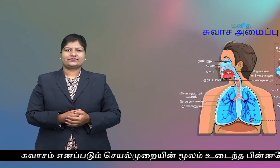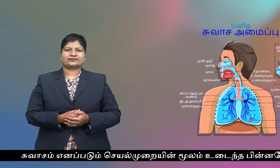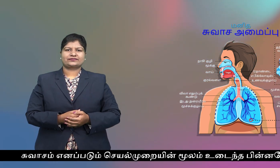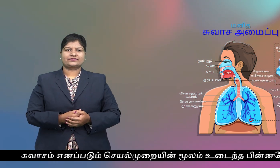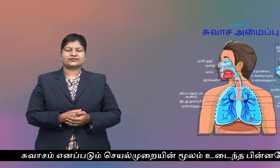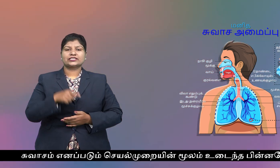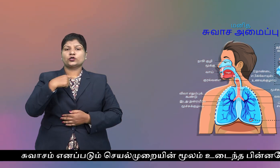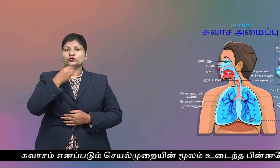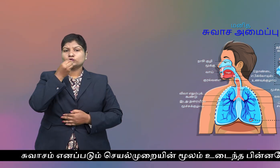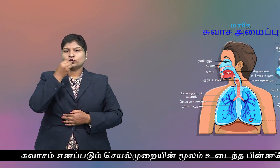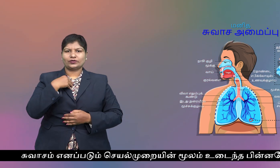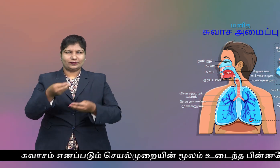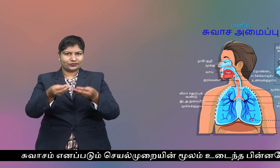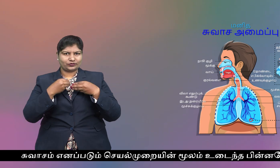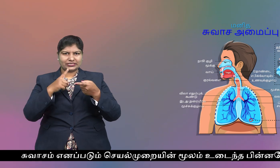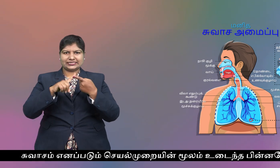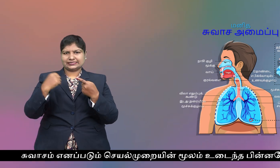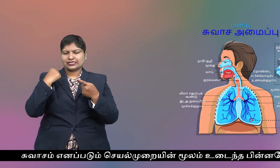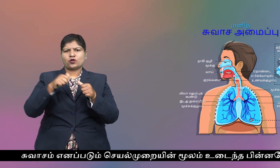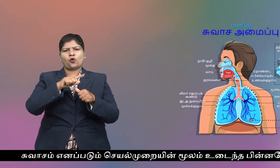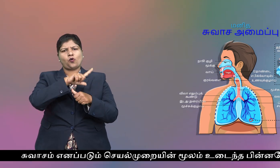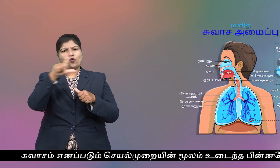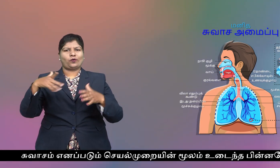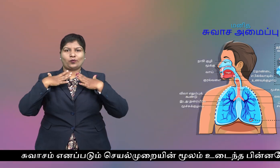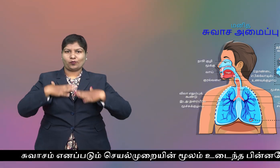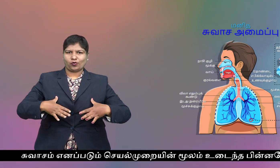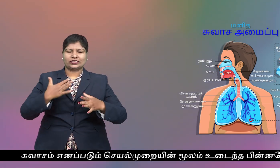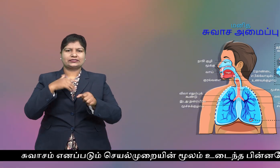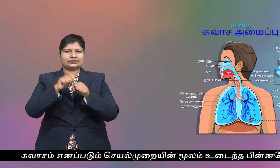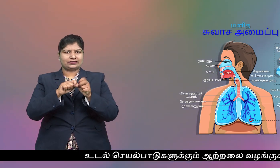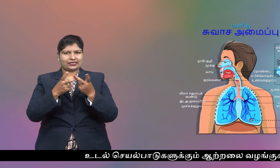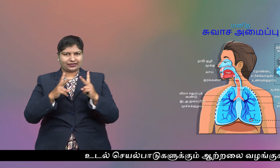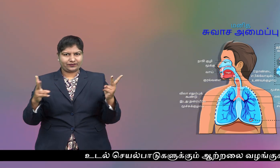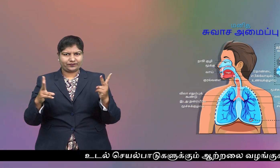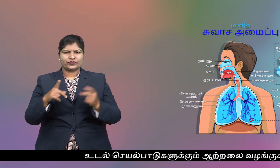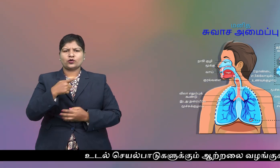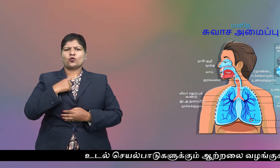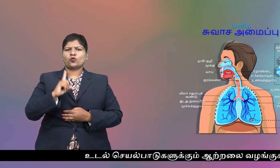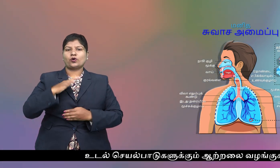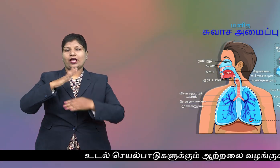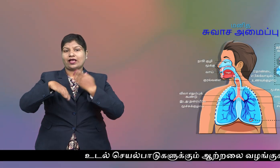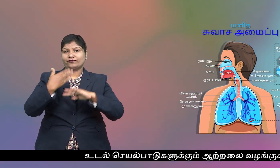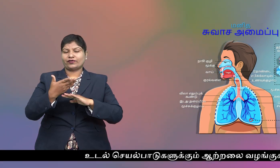சுவாசம் எனப்படும் செயல்முறையின் மூலம் உடைந்த பின்னரே உணவு அனைத்து உடல் செயல்பாடுகளுக்கும் ஆற்றலை